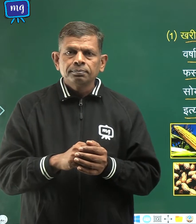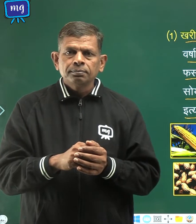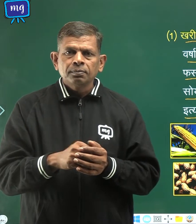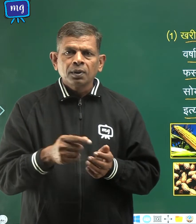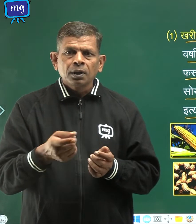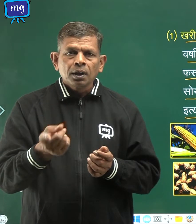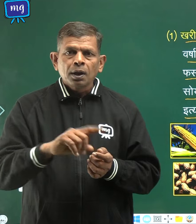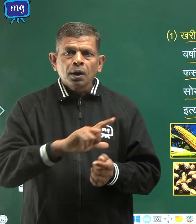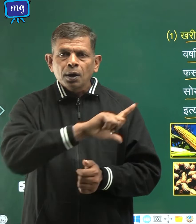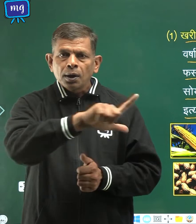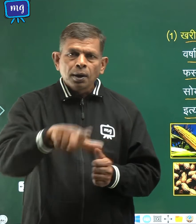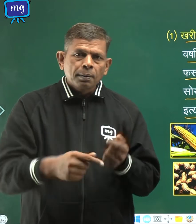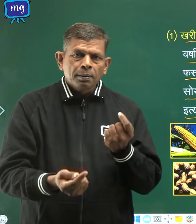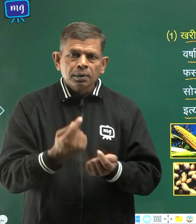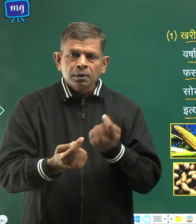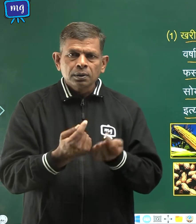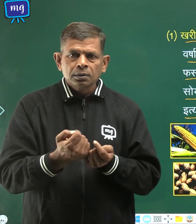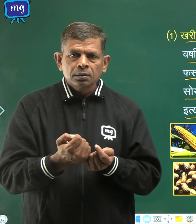ये सभी फसलें